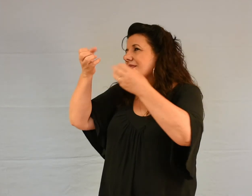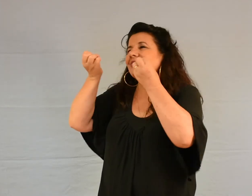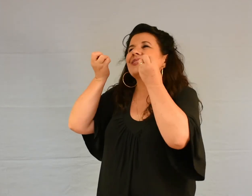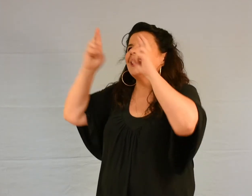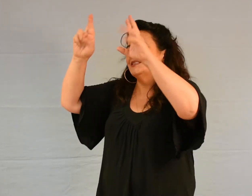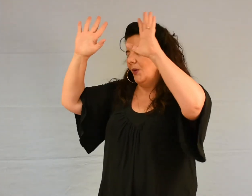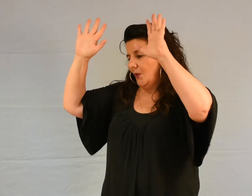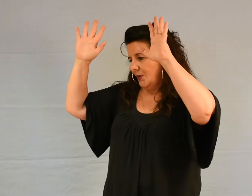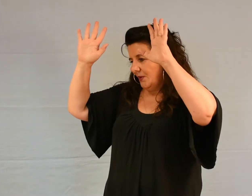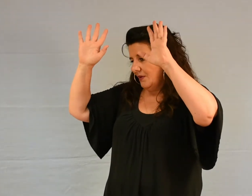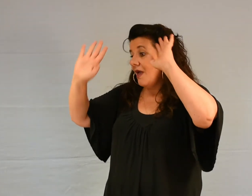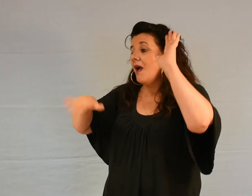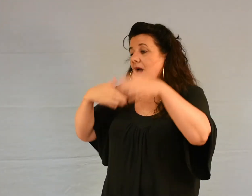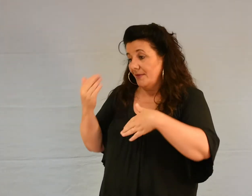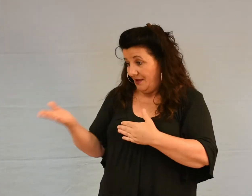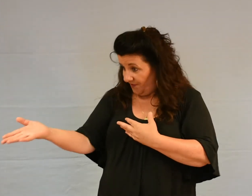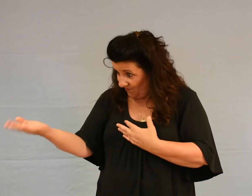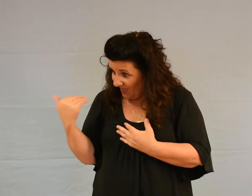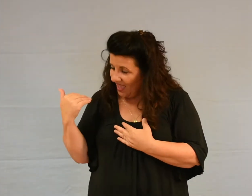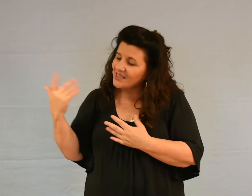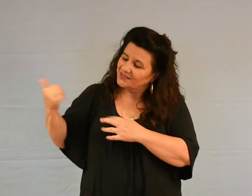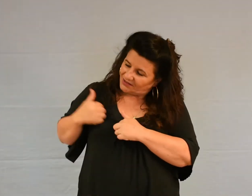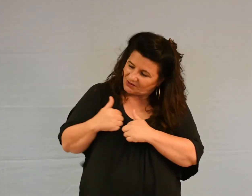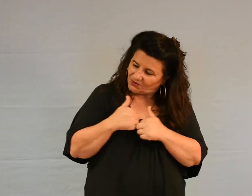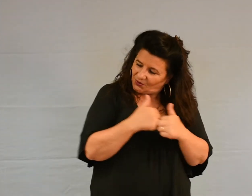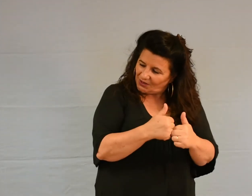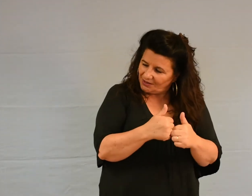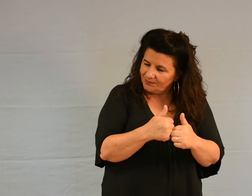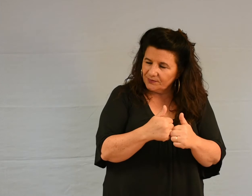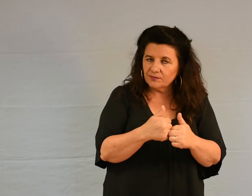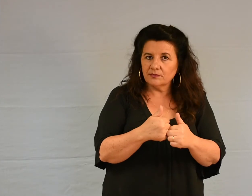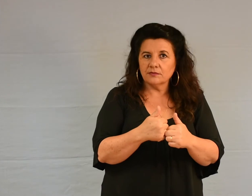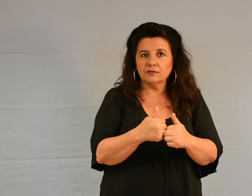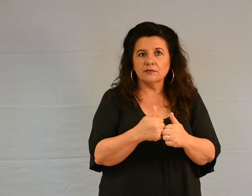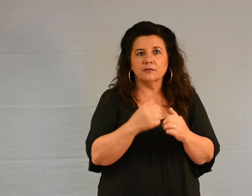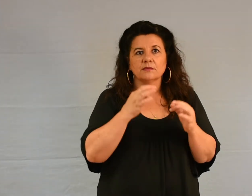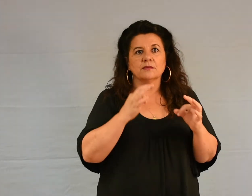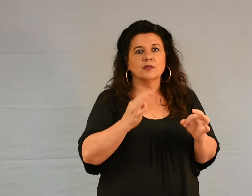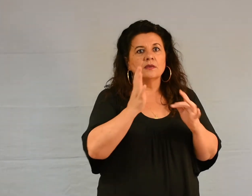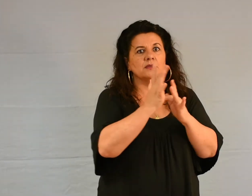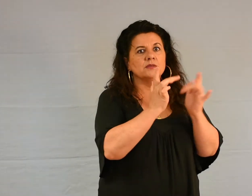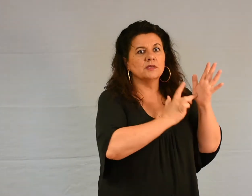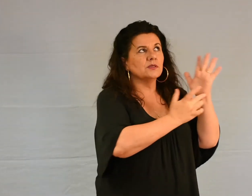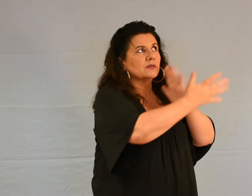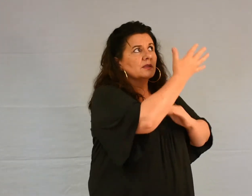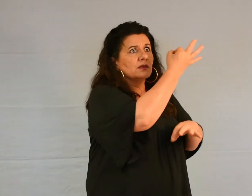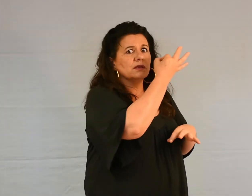Mais lui, à ces mots, devint sombre et s'en alla tout triste, car il avait de grands